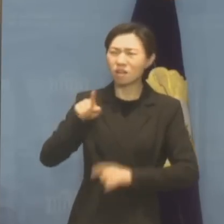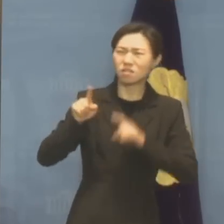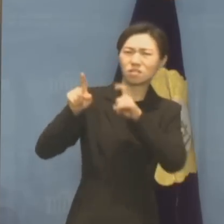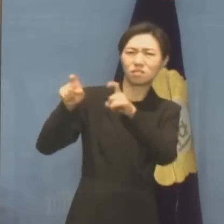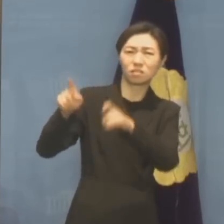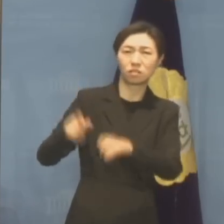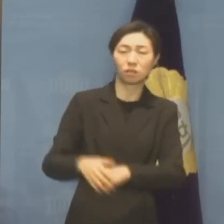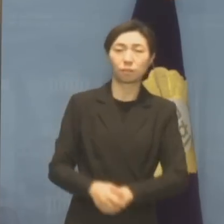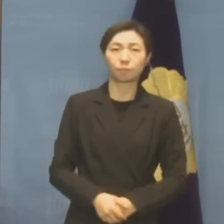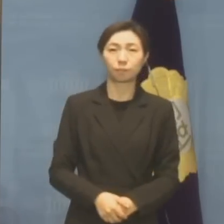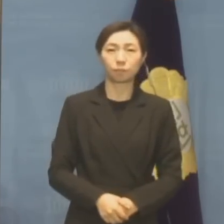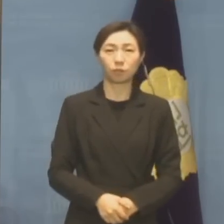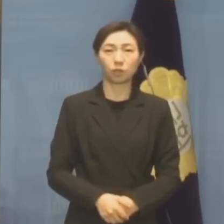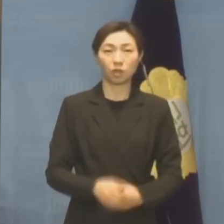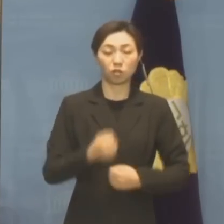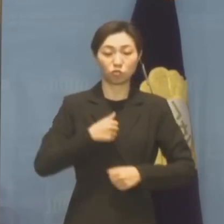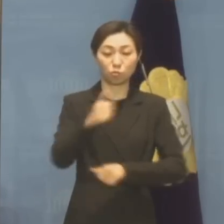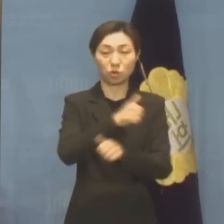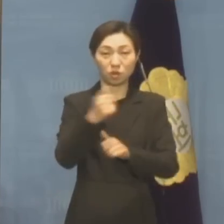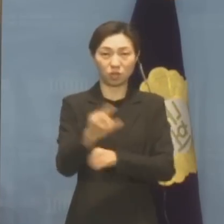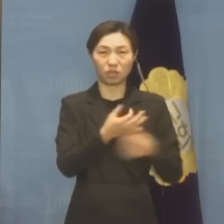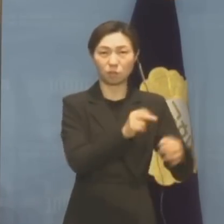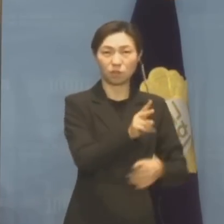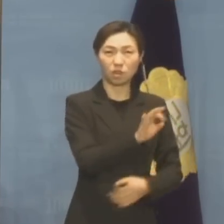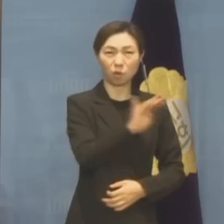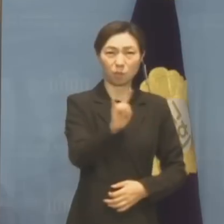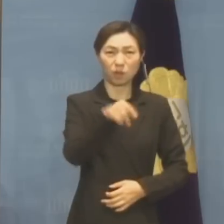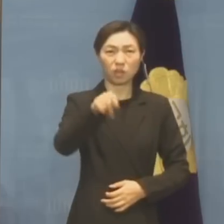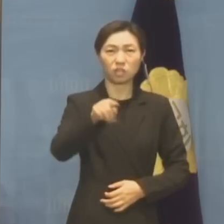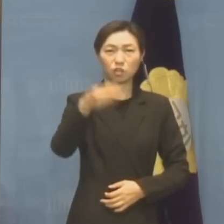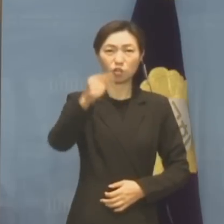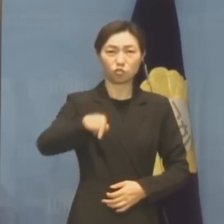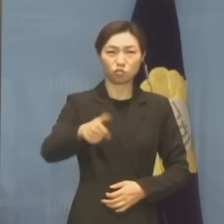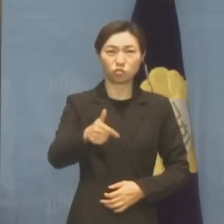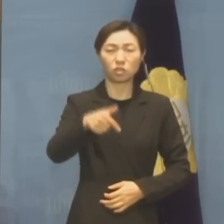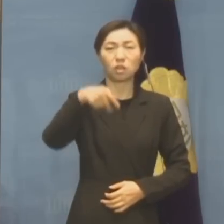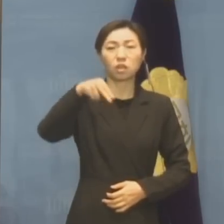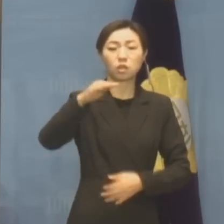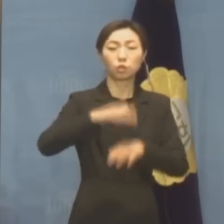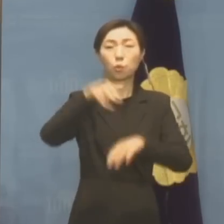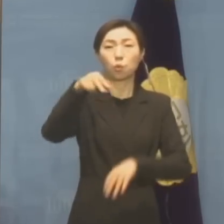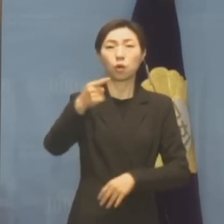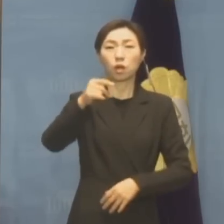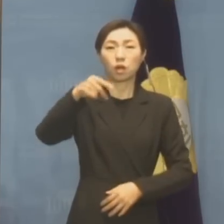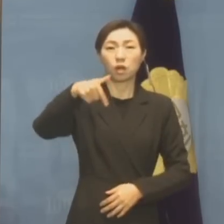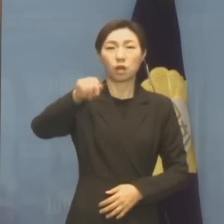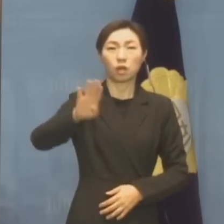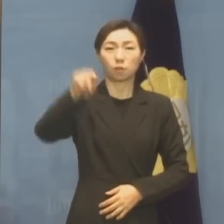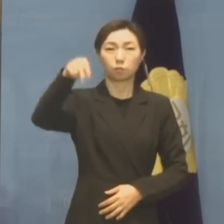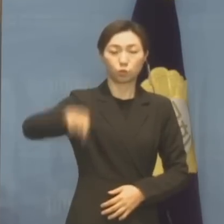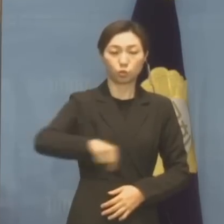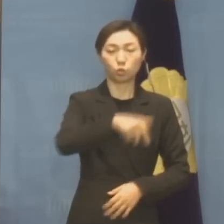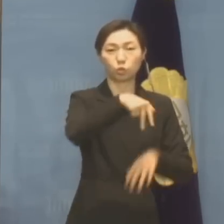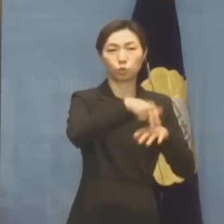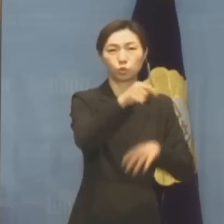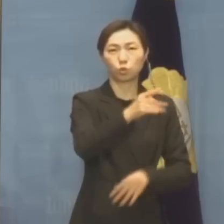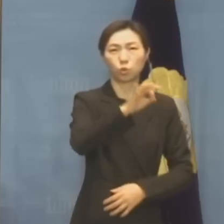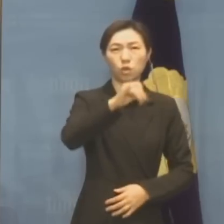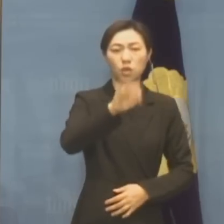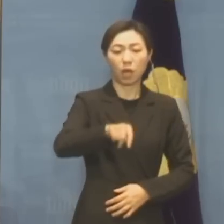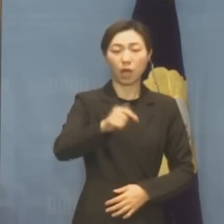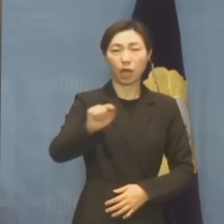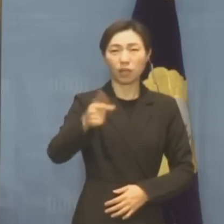국방위원회 더불어민주당 국방위원 일동 김병주, 김영배, 서훈, 송갑석, 송일동, 송옥주, 안규백,